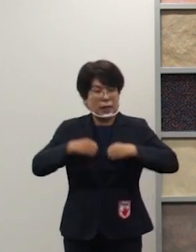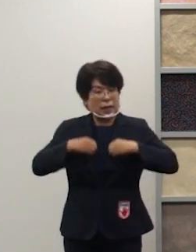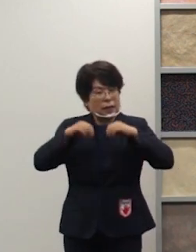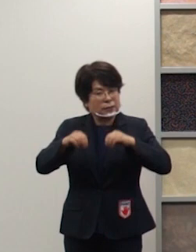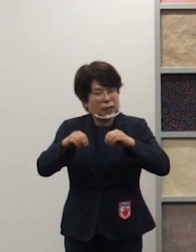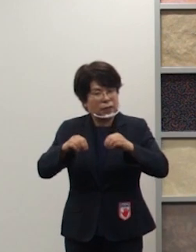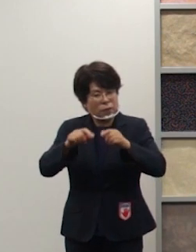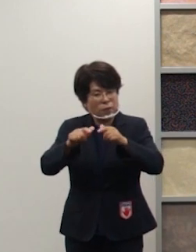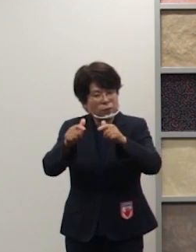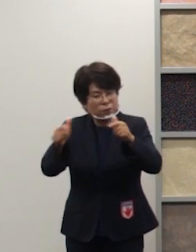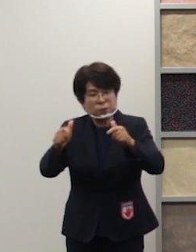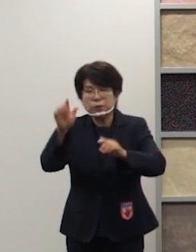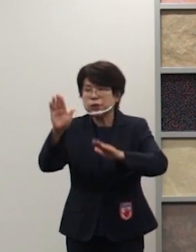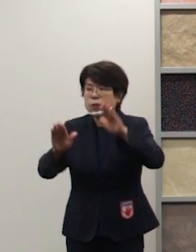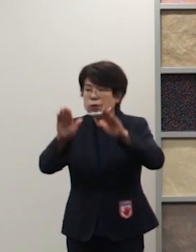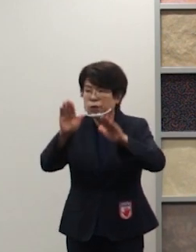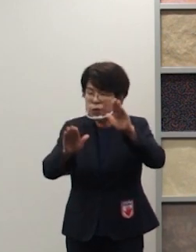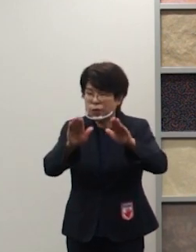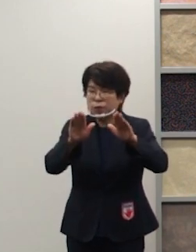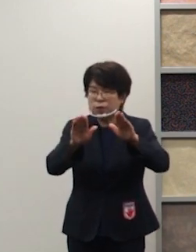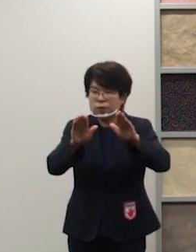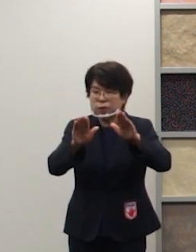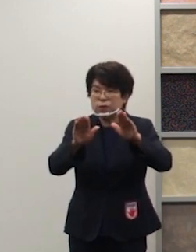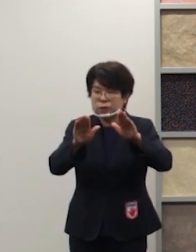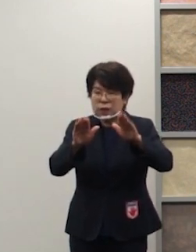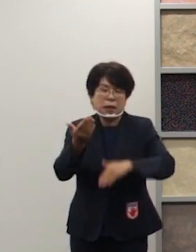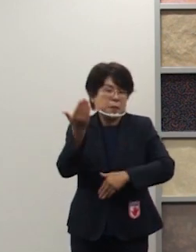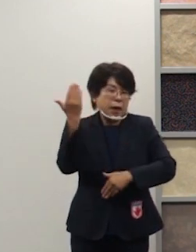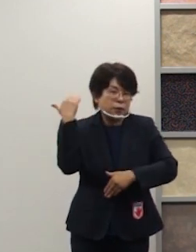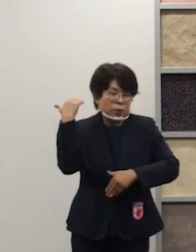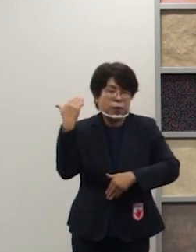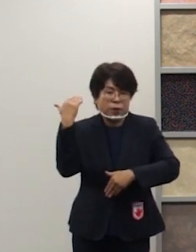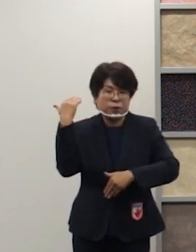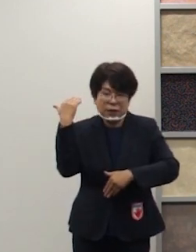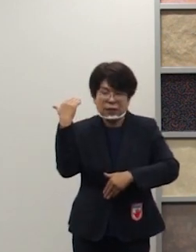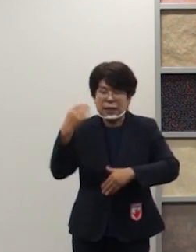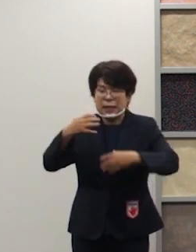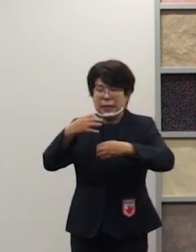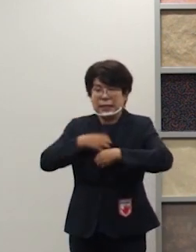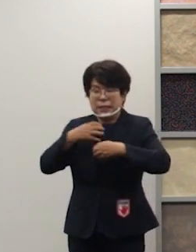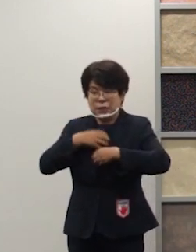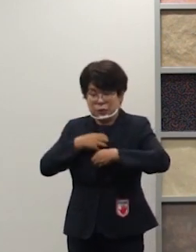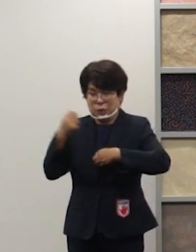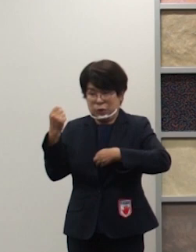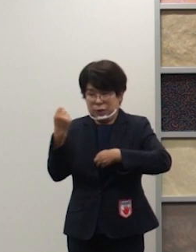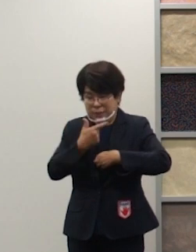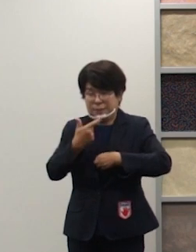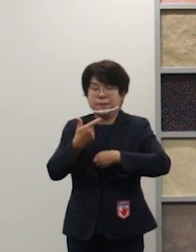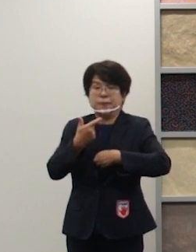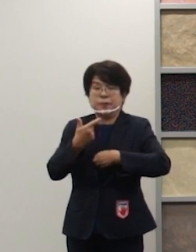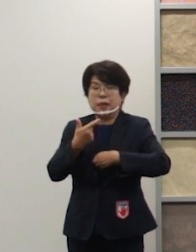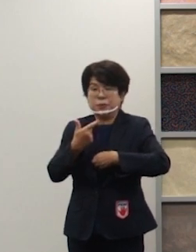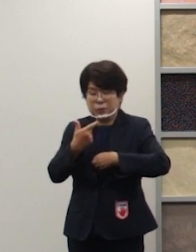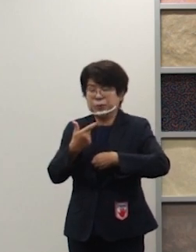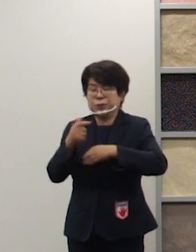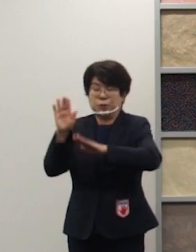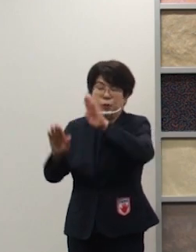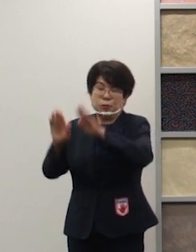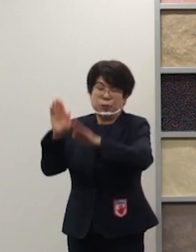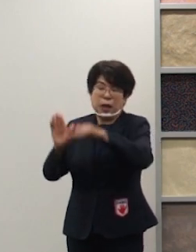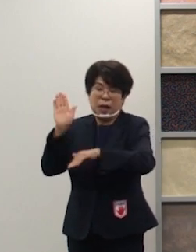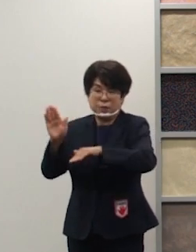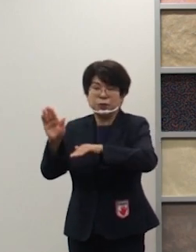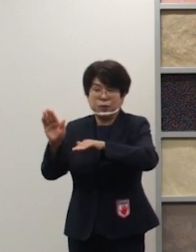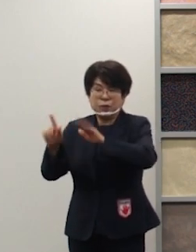その、もう緊急事態宣言みたいな状態になればですね、当然対応は臨機応変に変えていく必要があるかとは思います